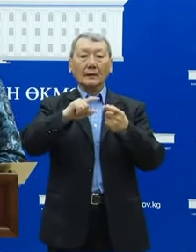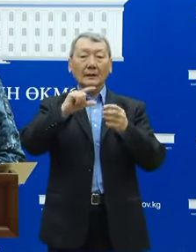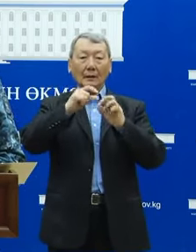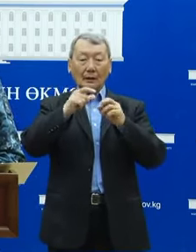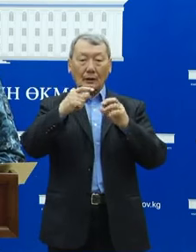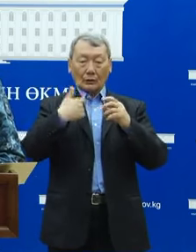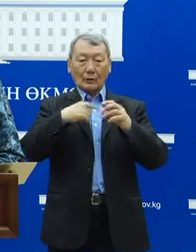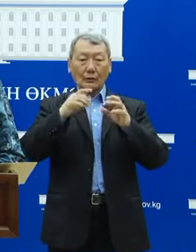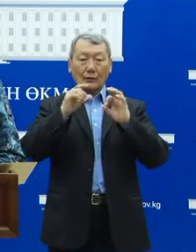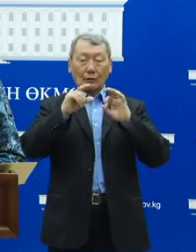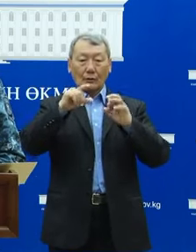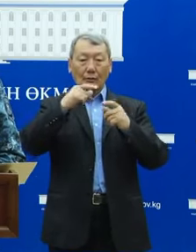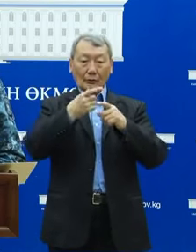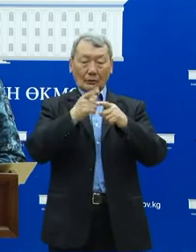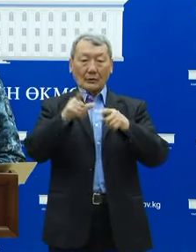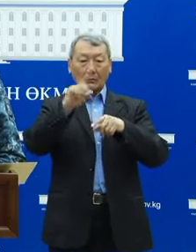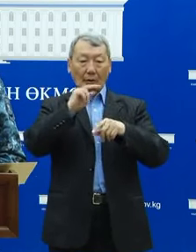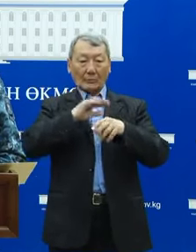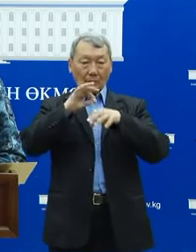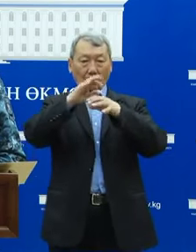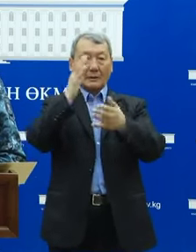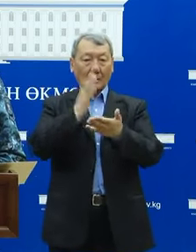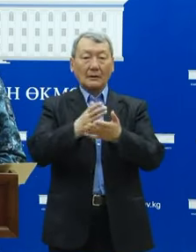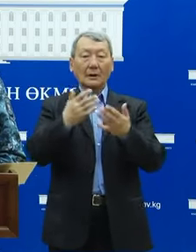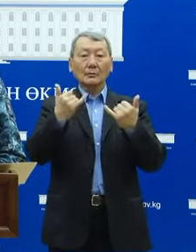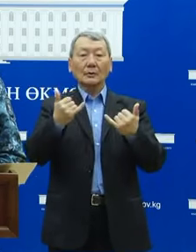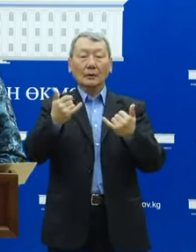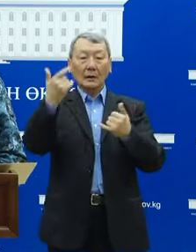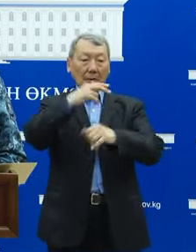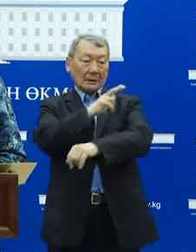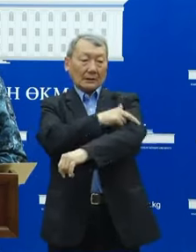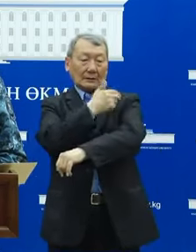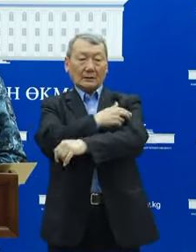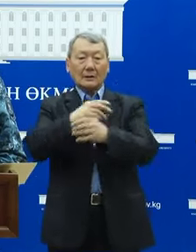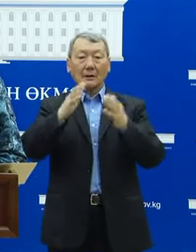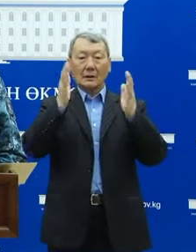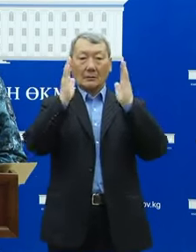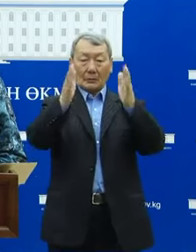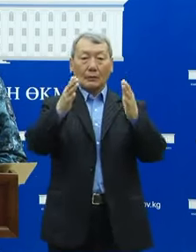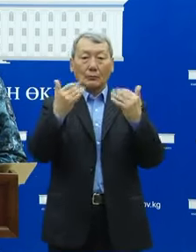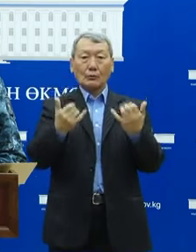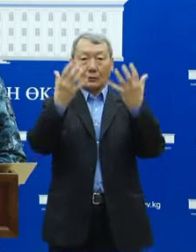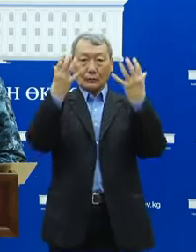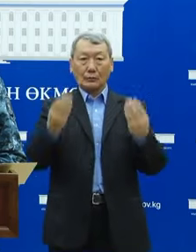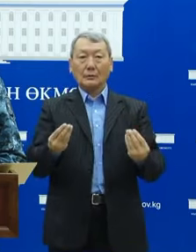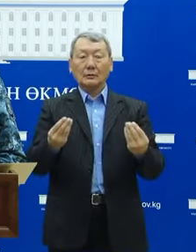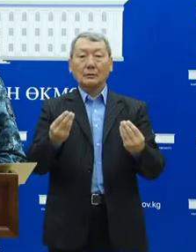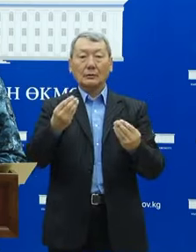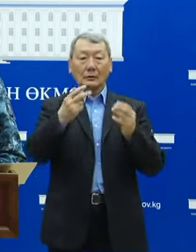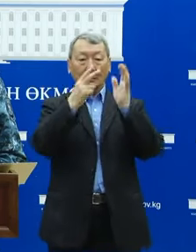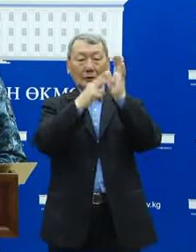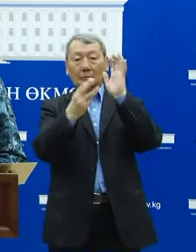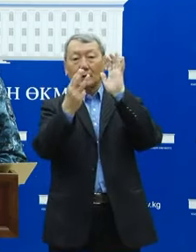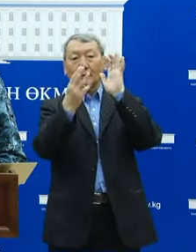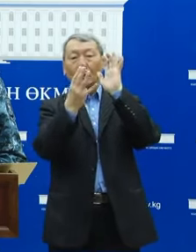камсыздоого багытталган иш-чаралар жүргүзүлүүдө. Ички санитардык посттор бүгүнкү күнү